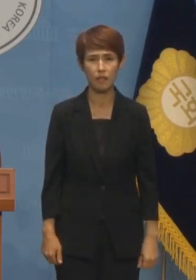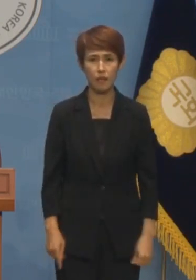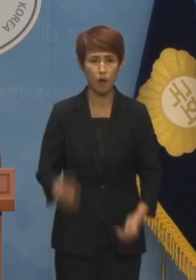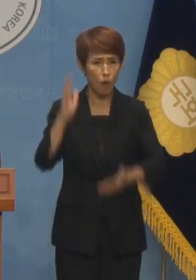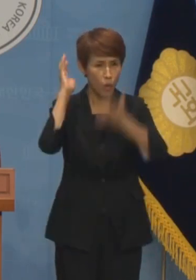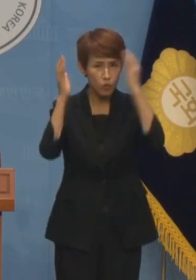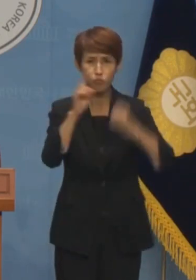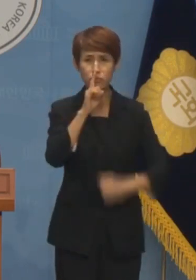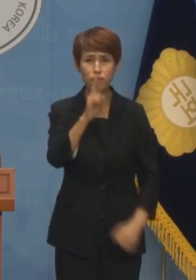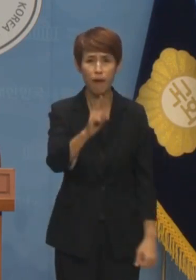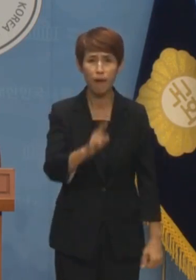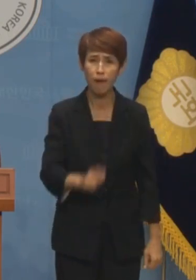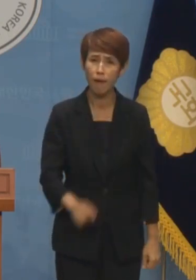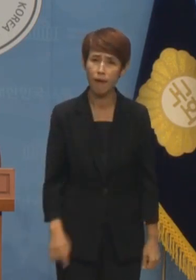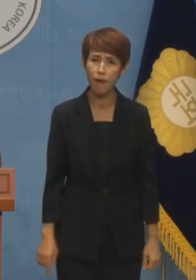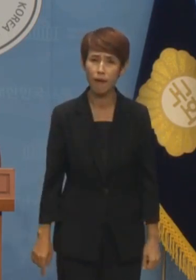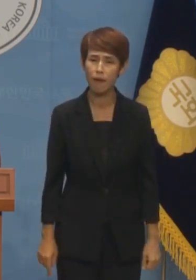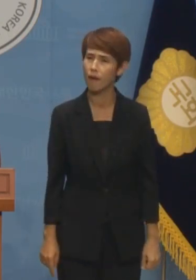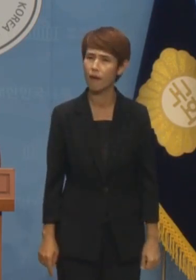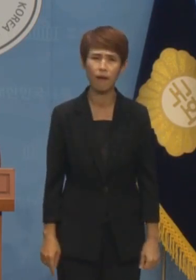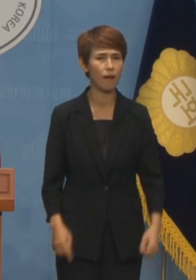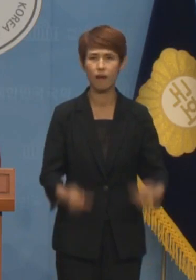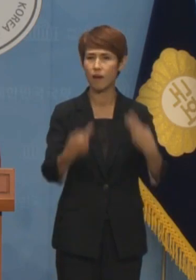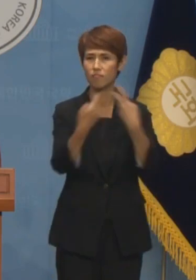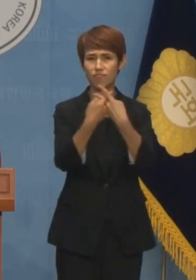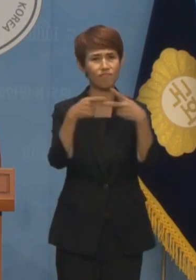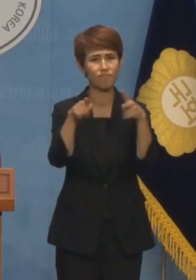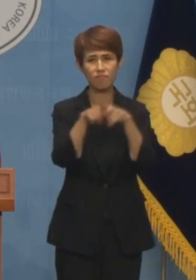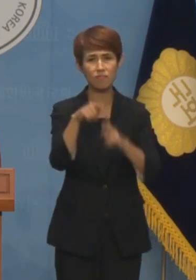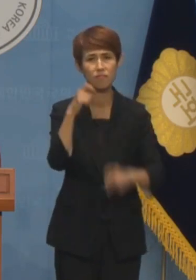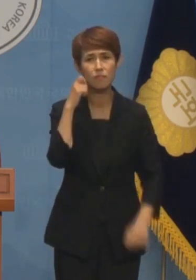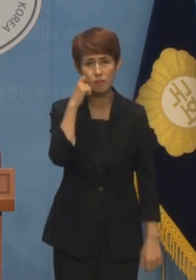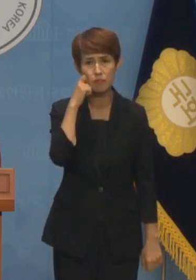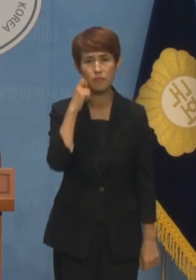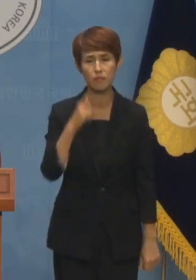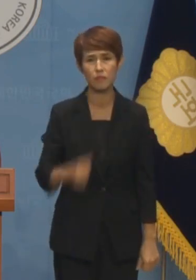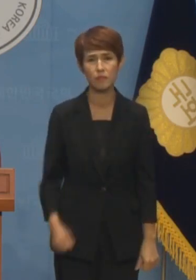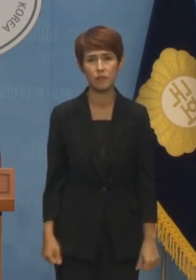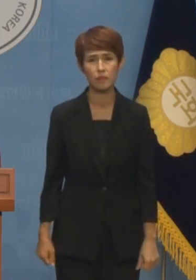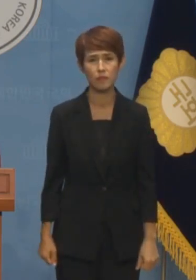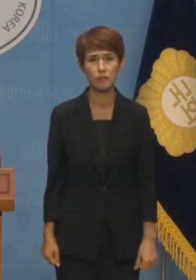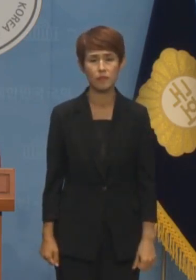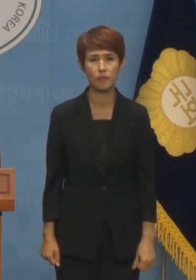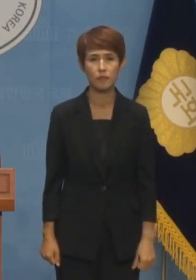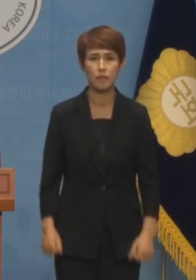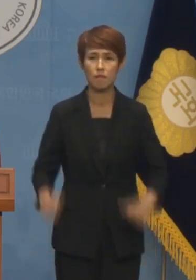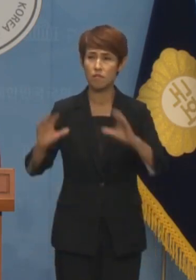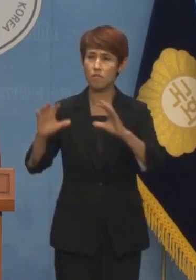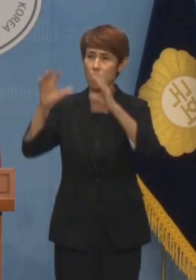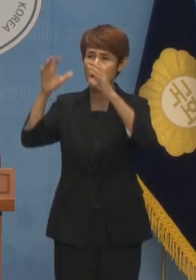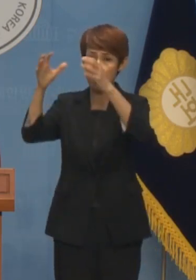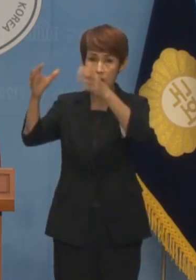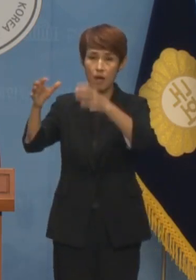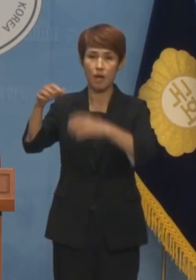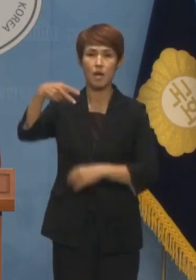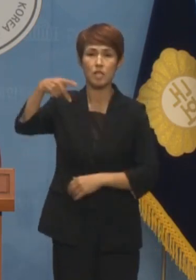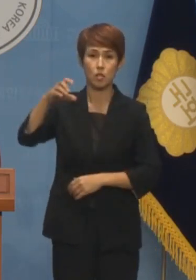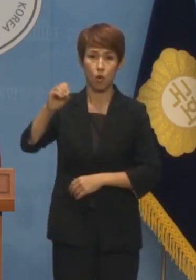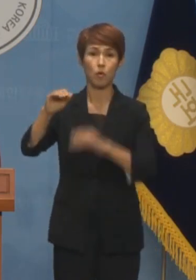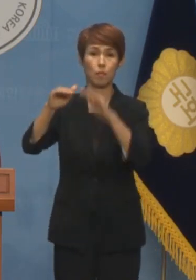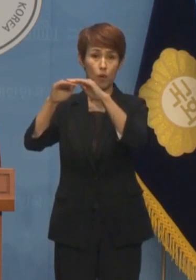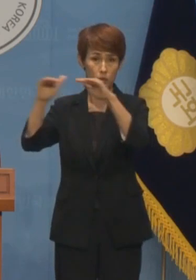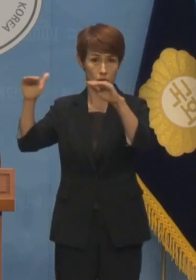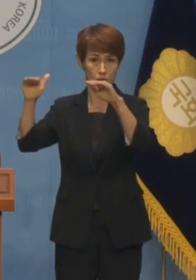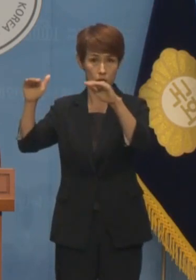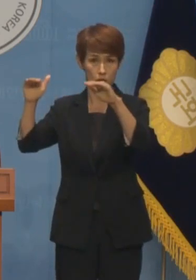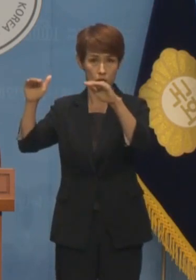어떤 혼란을 준다는 것인지 도통 모를 일입니다. 전 세계적 성평등 추세와